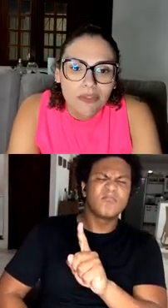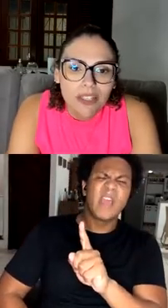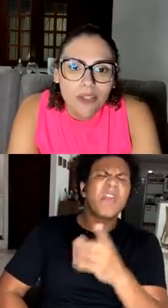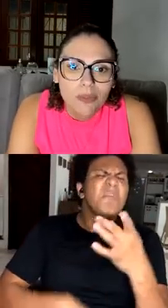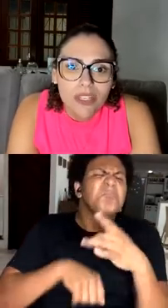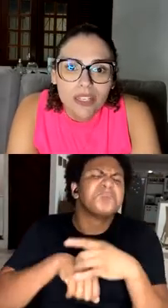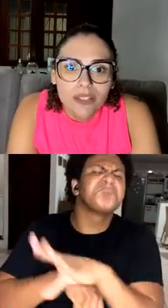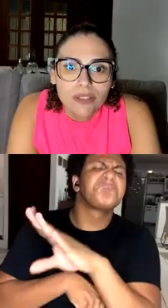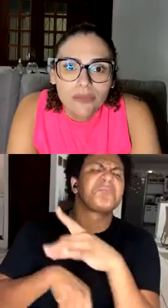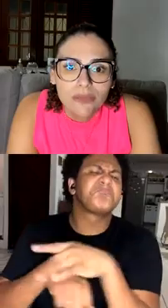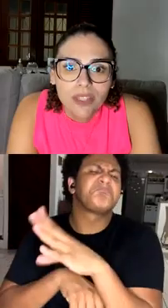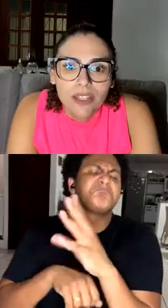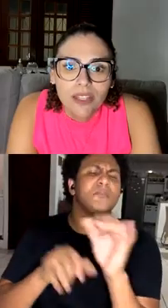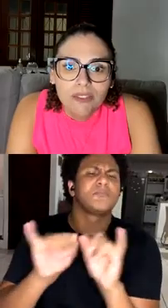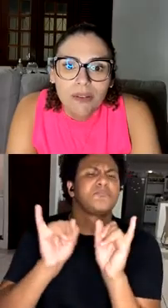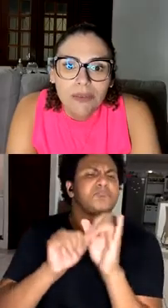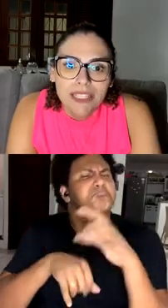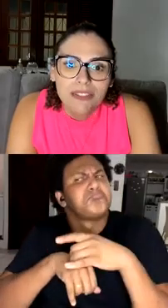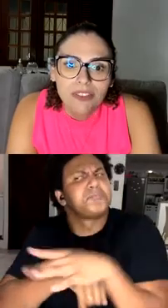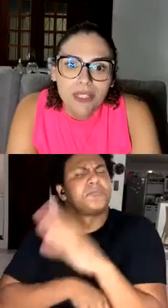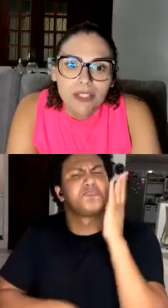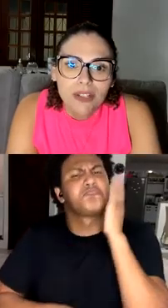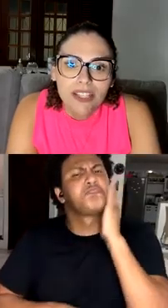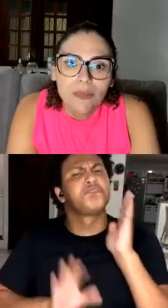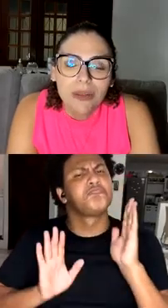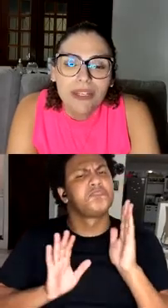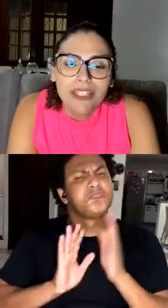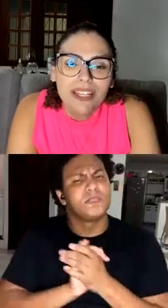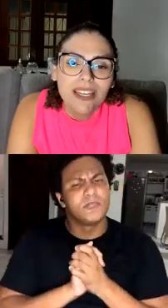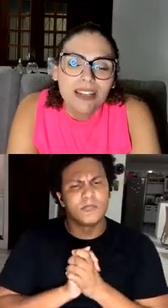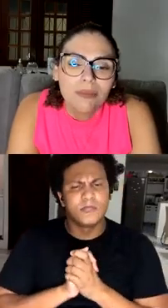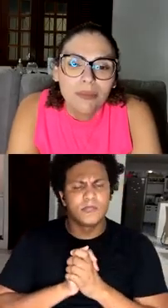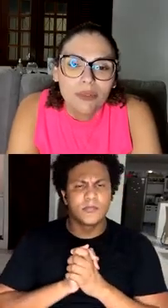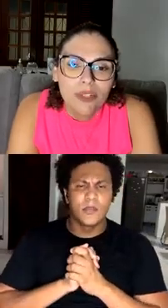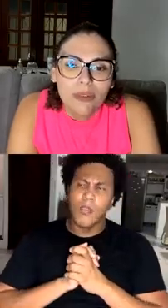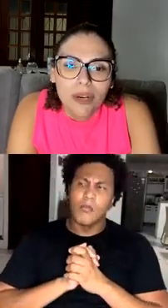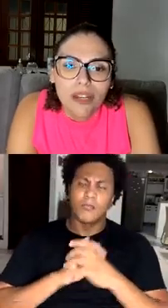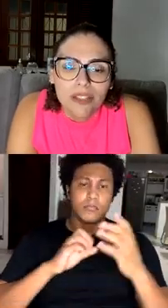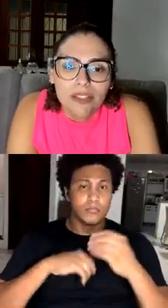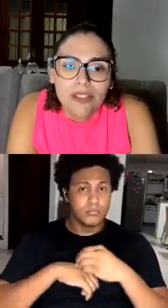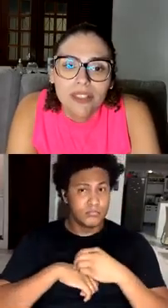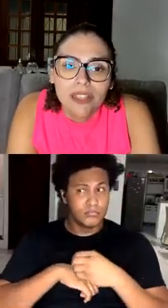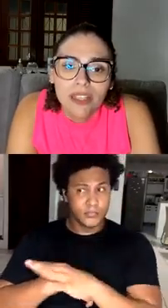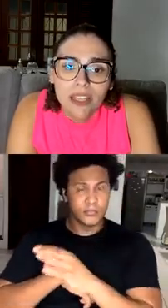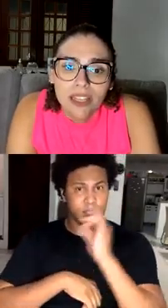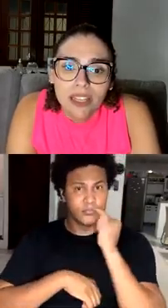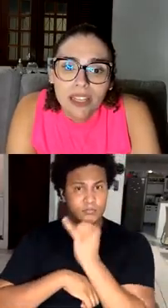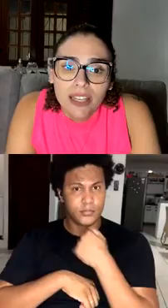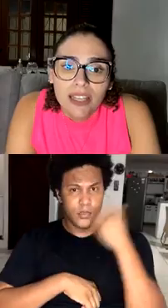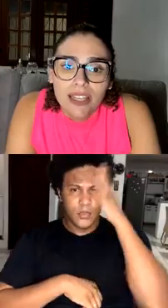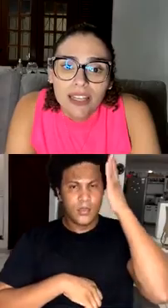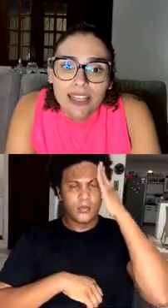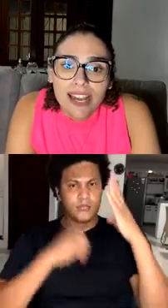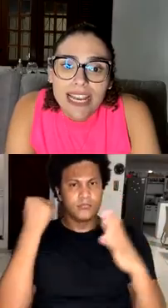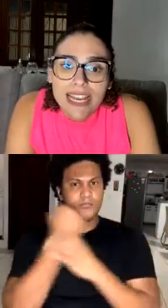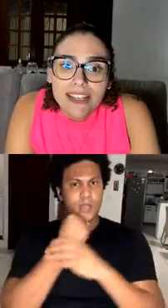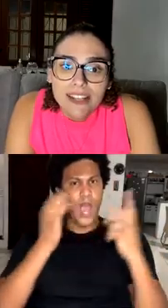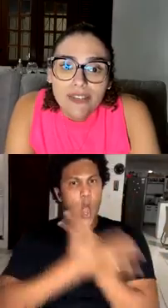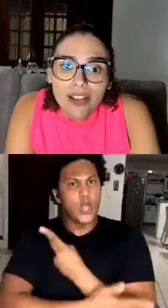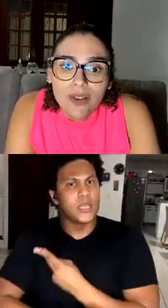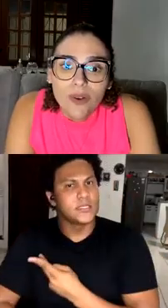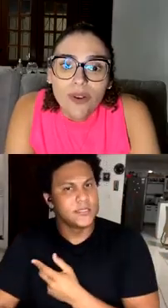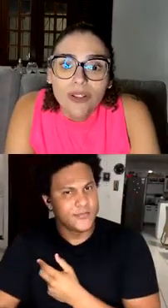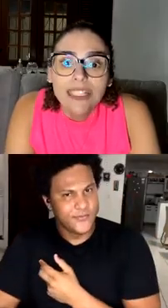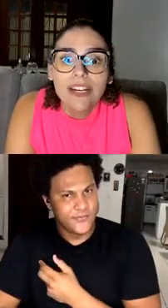cedo para falar sobre isso. Vamos passar essas informações agora. Não, porque é besteira, ela está muito jovem para isso. E aí a